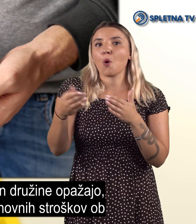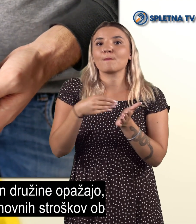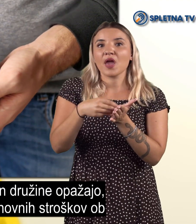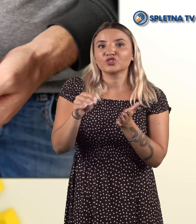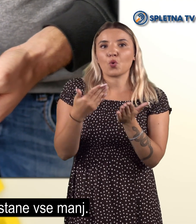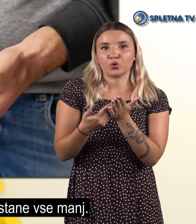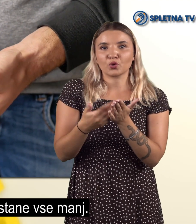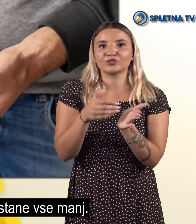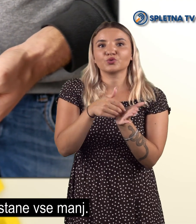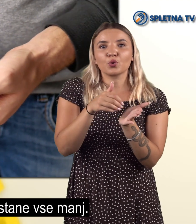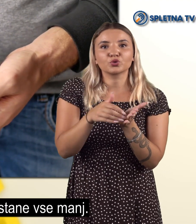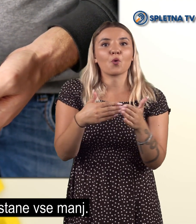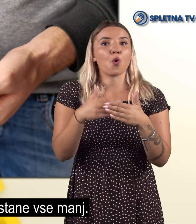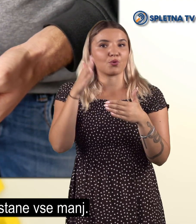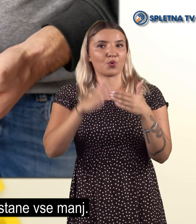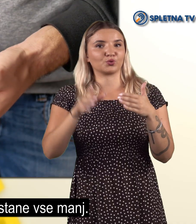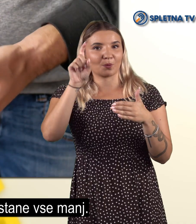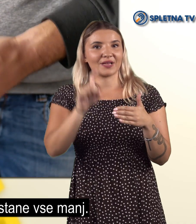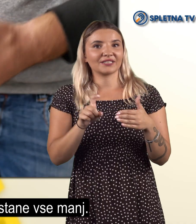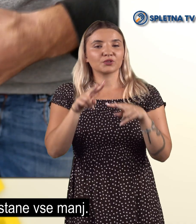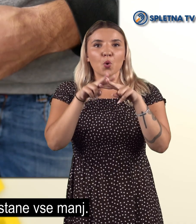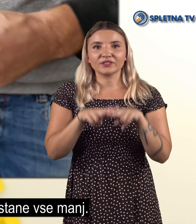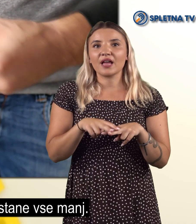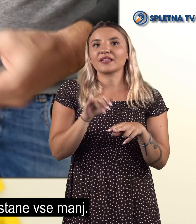ob koncu meseca ostane vse manj.